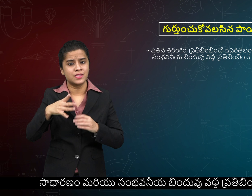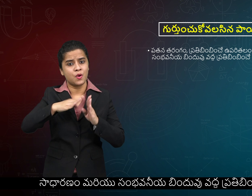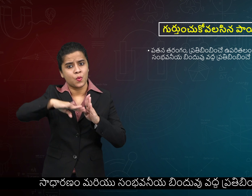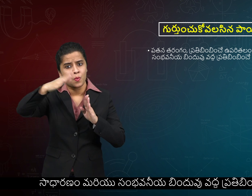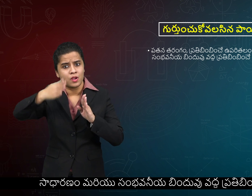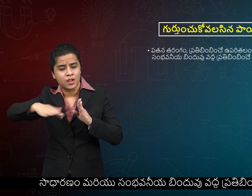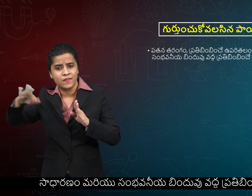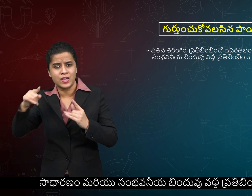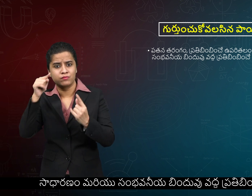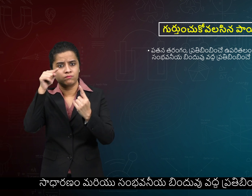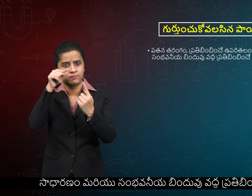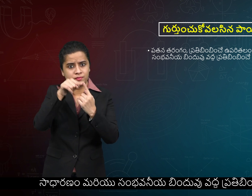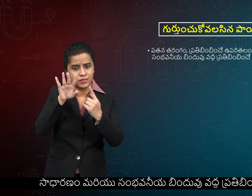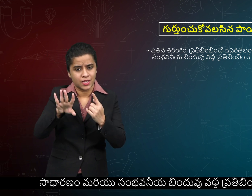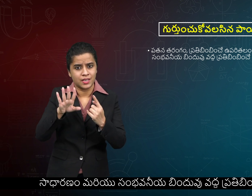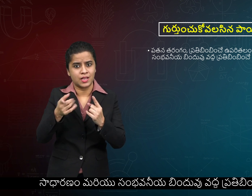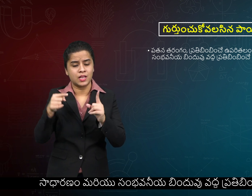వద్ద ప్రతిబింబించే తరంగం